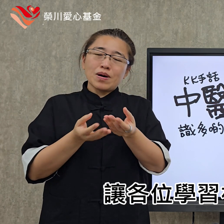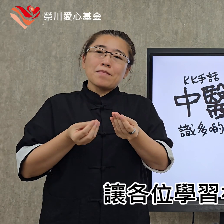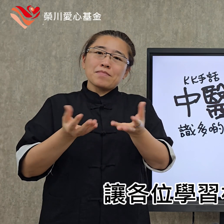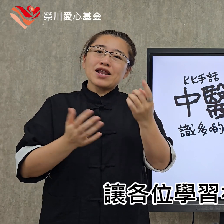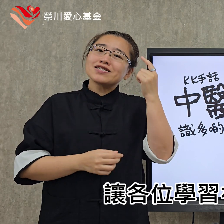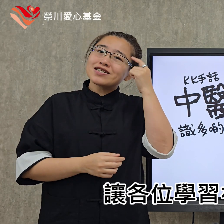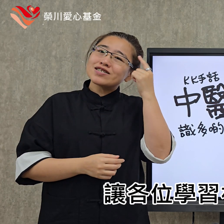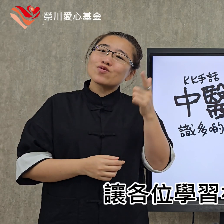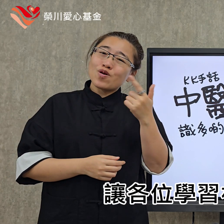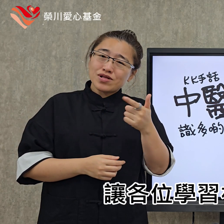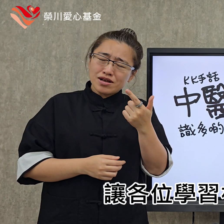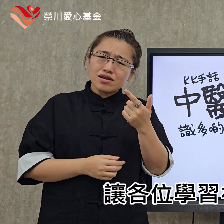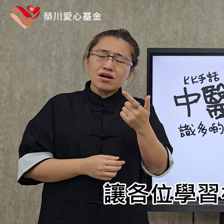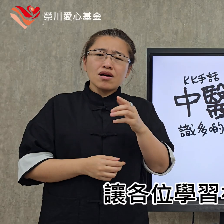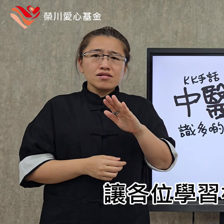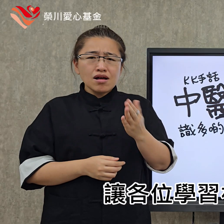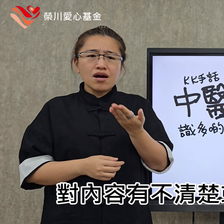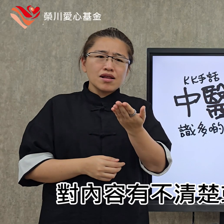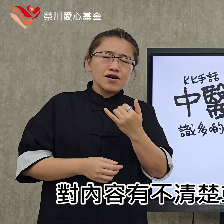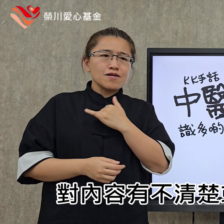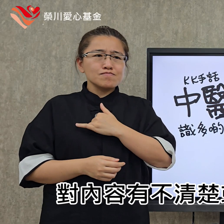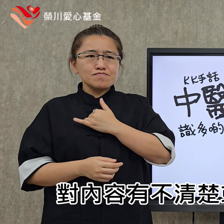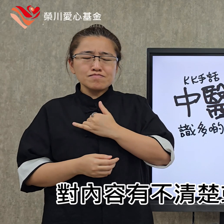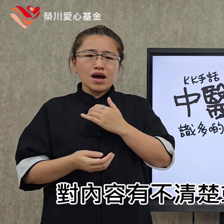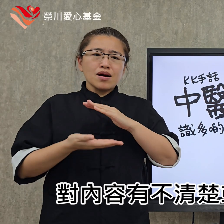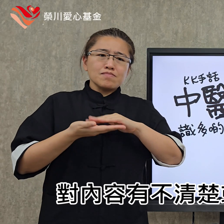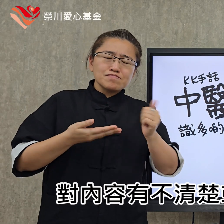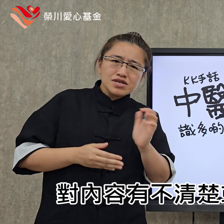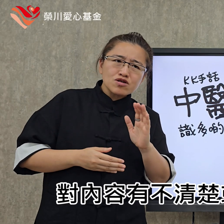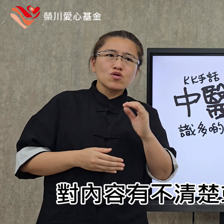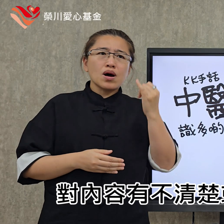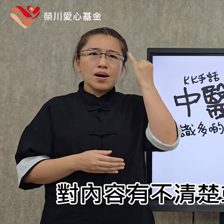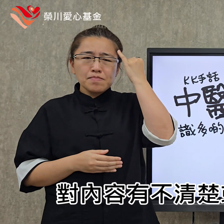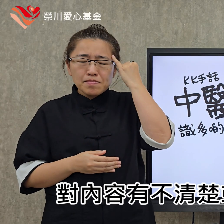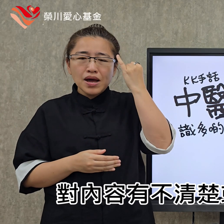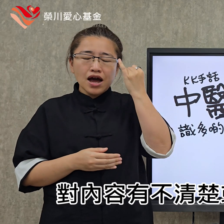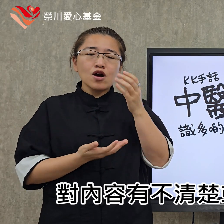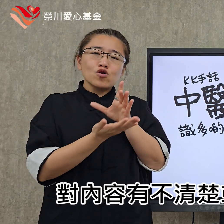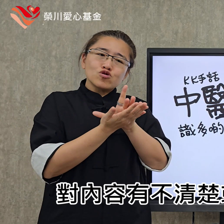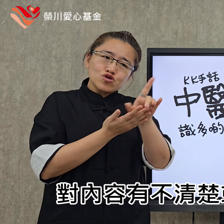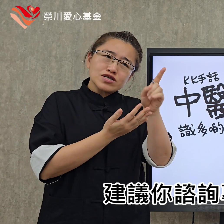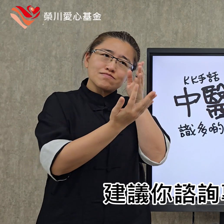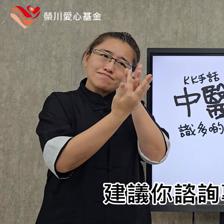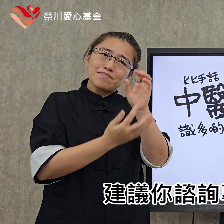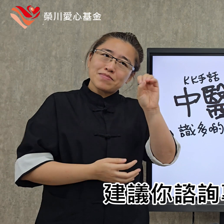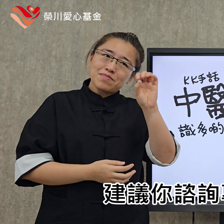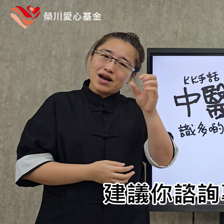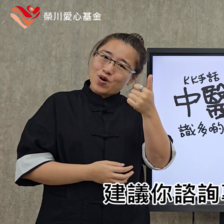相關嘅知識。如果對內容有唔清楚或者唔明白嘅地方，建議你去諮詢專業人士